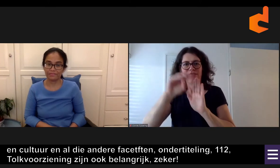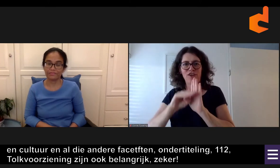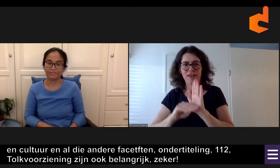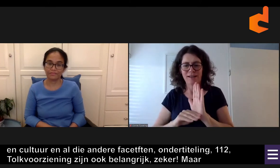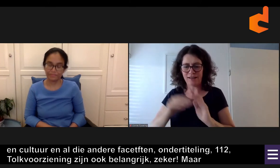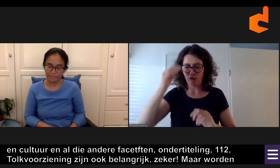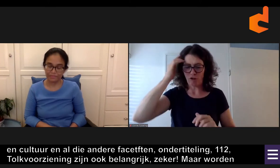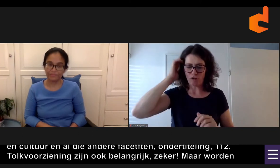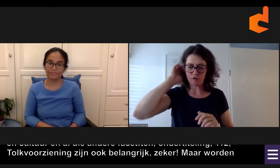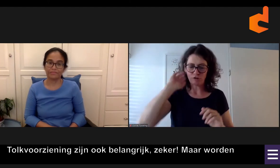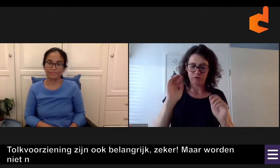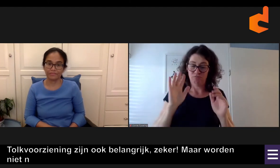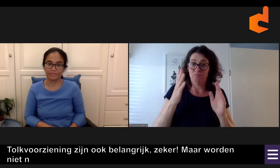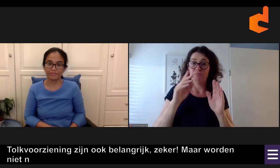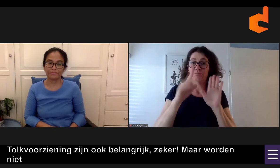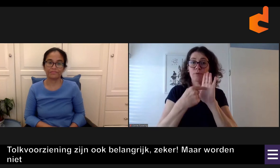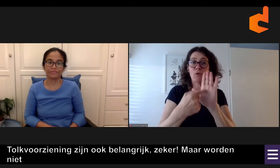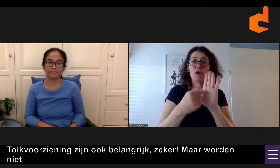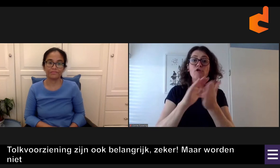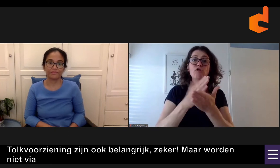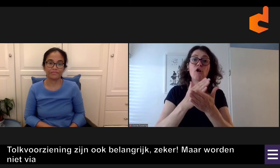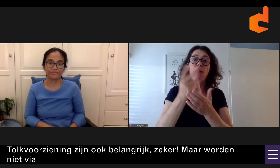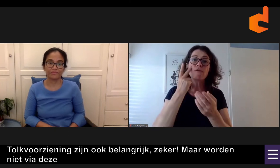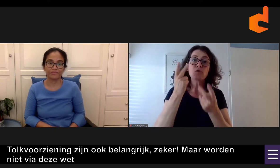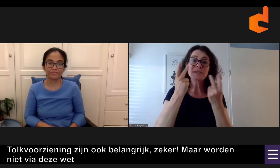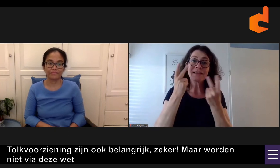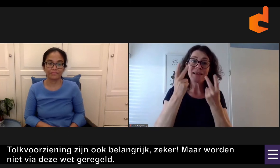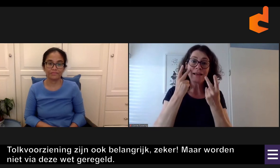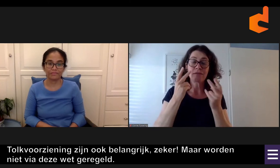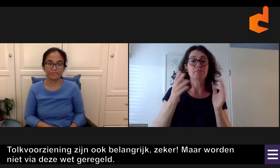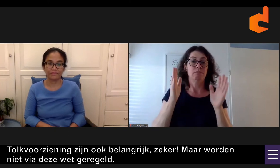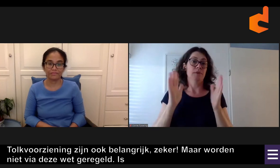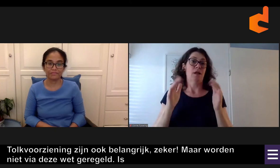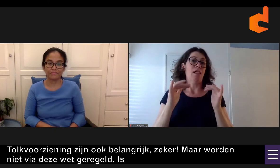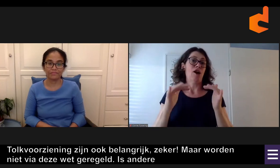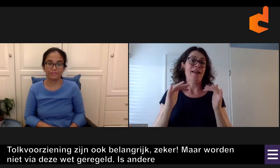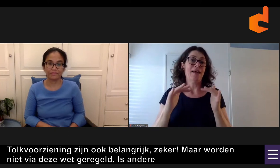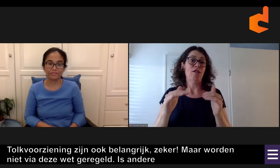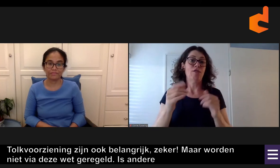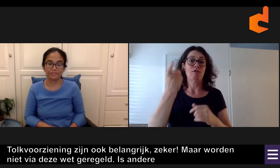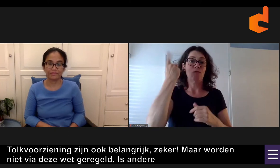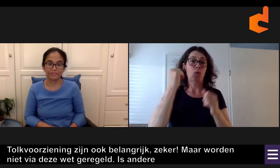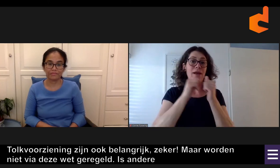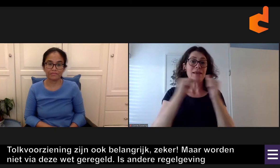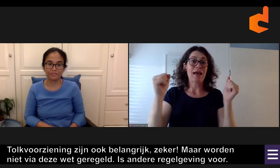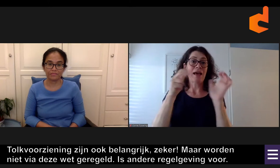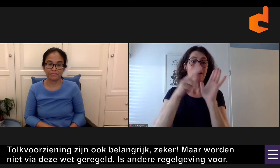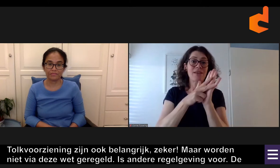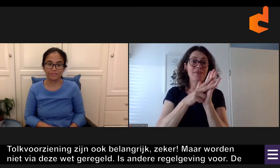zijn andere wetten voor en andere regels, een andere regelgeving. Zoals bijvoorbeeld de tolkvoorziening, die is al geregeld. Er is